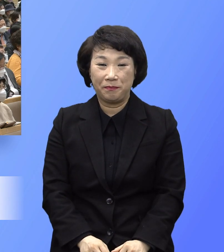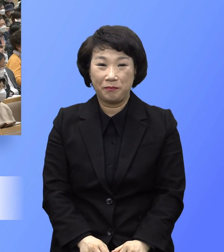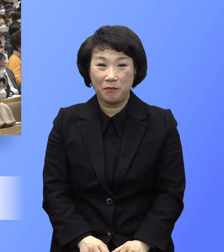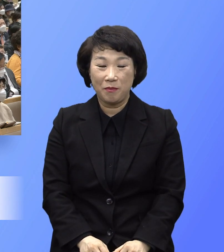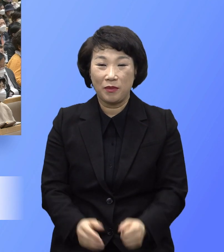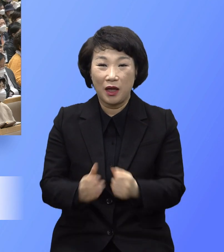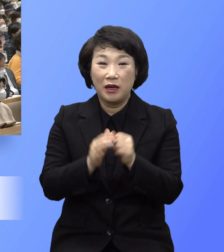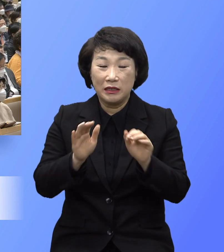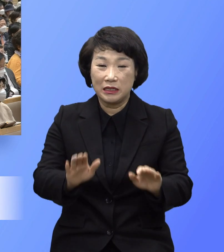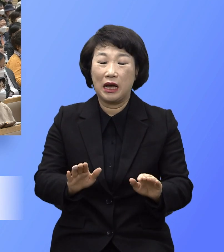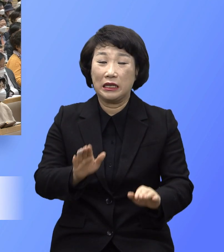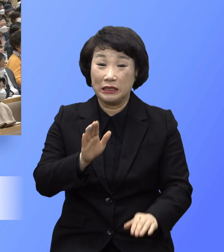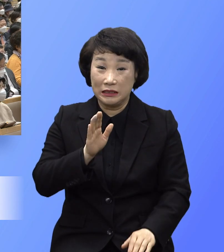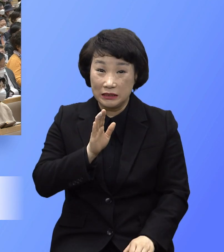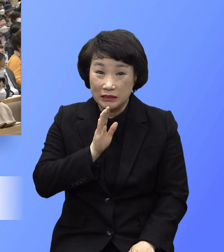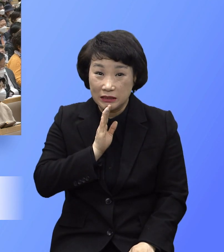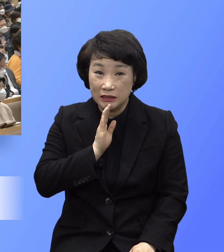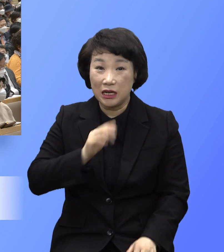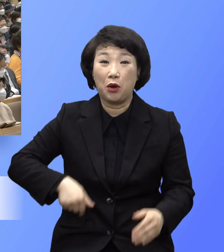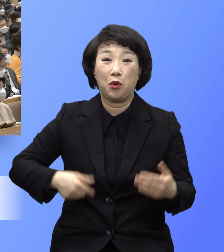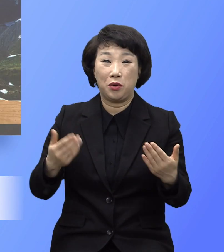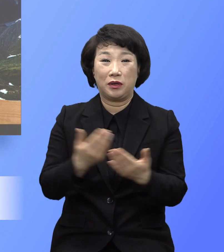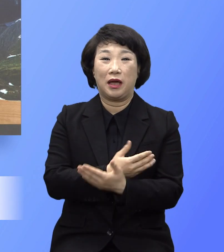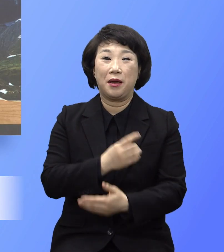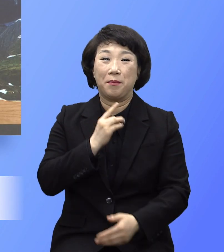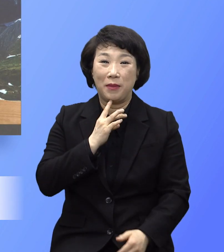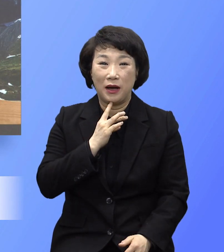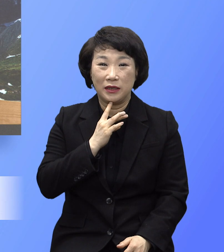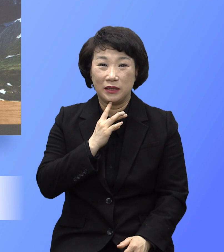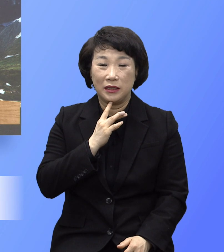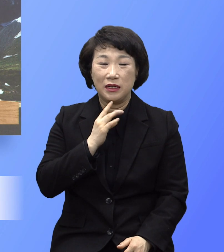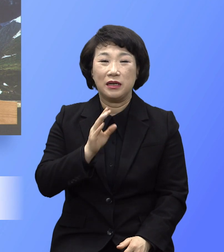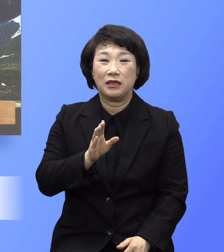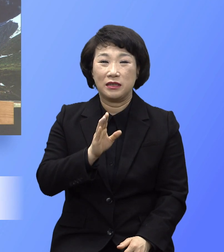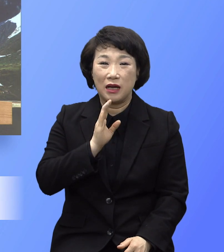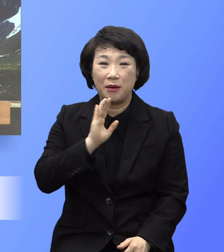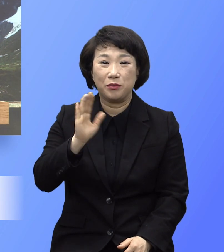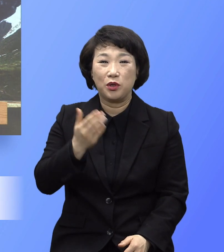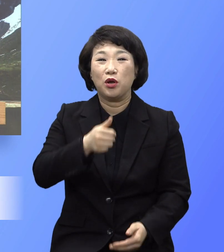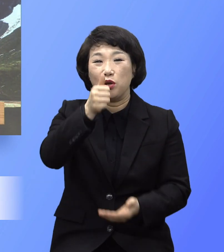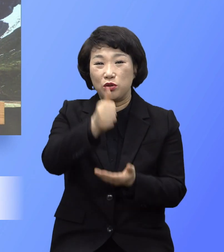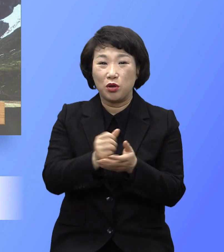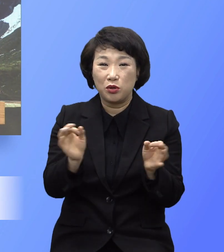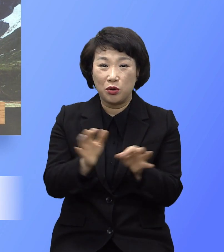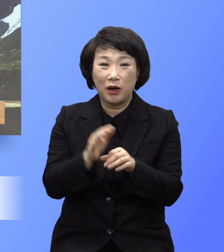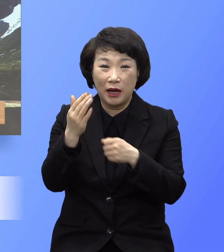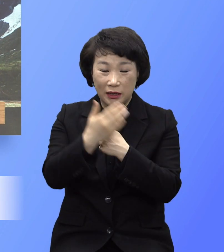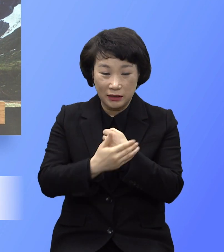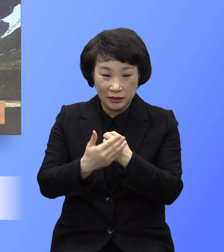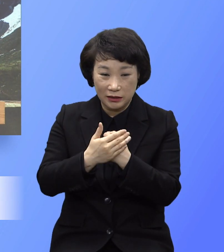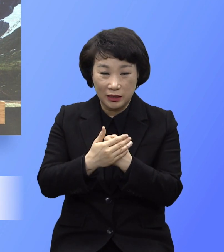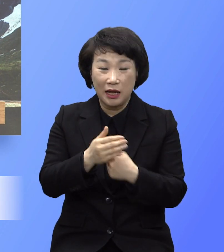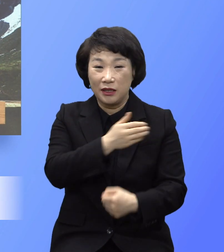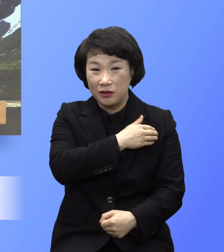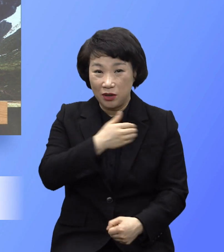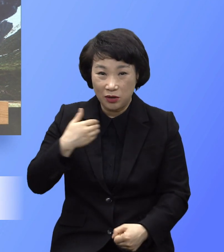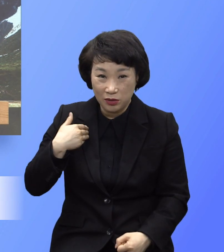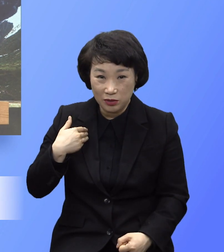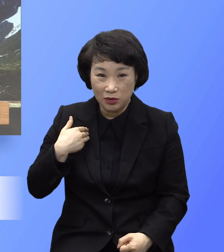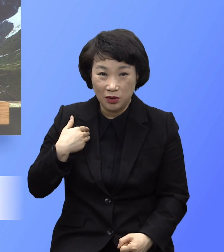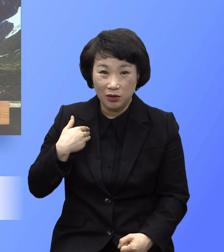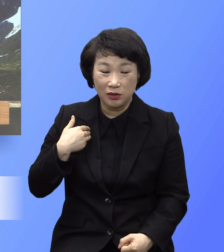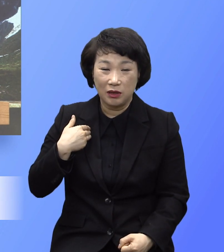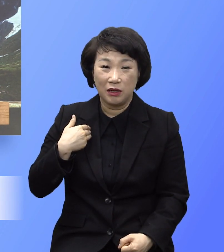축원합니다. 여러분, 진정한 회개만이 참된 속죄의 은혜를